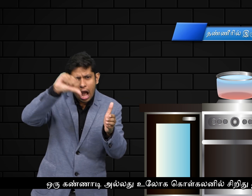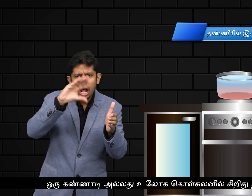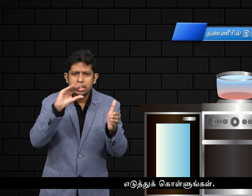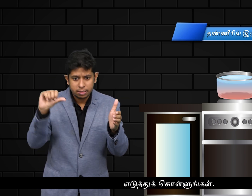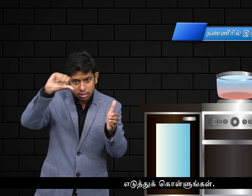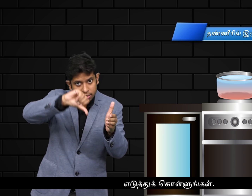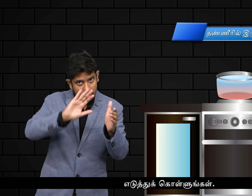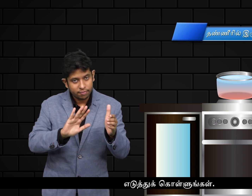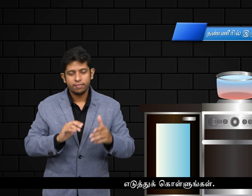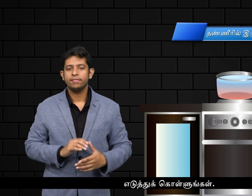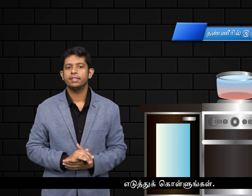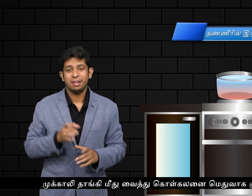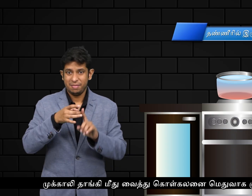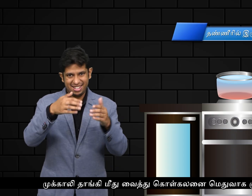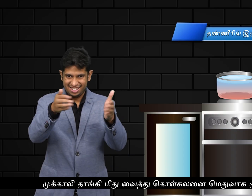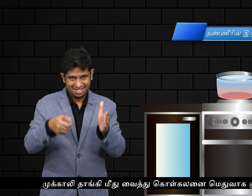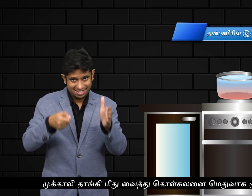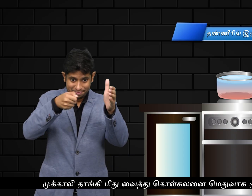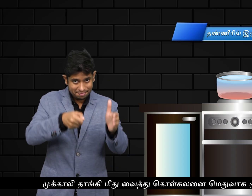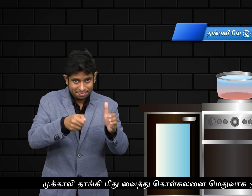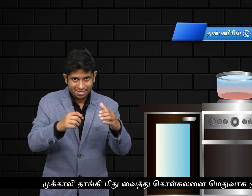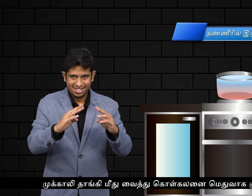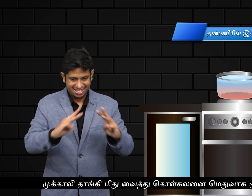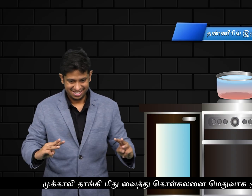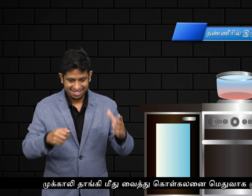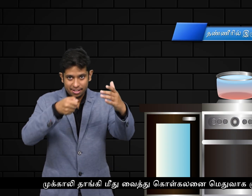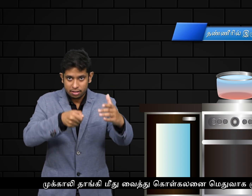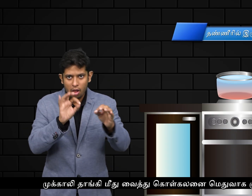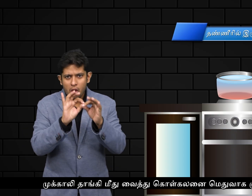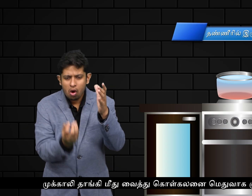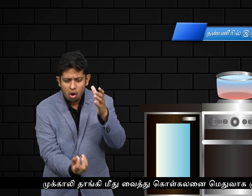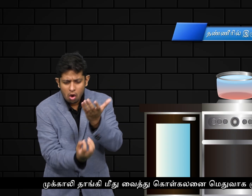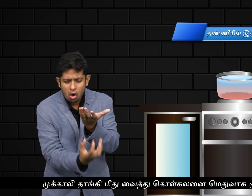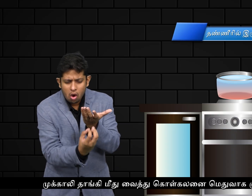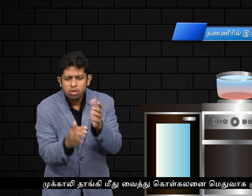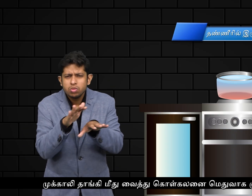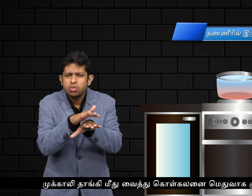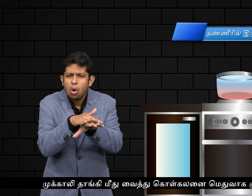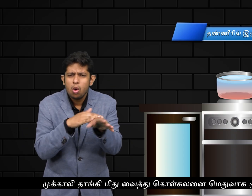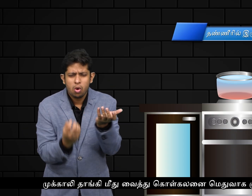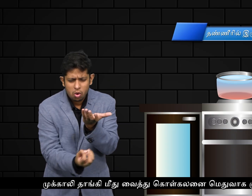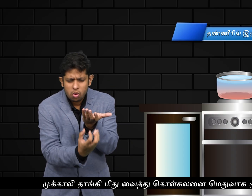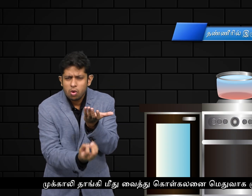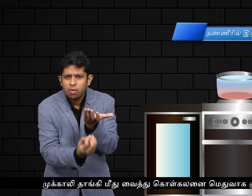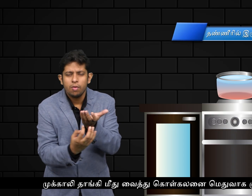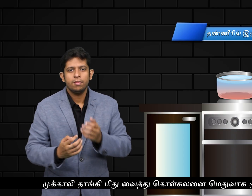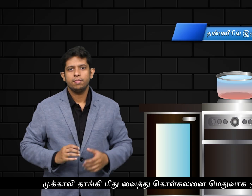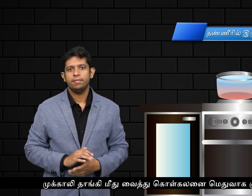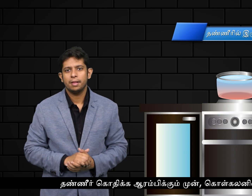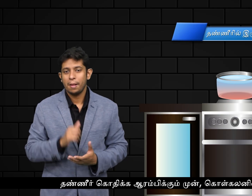தண்ணீரை எடுத்துக்கொள்ளுங்கள். முக்காலி தாங்கி மீது வைத்து கொள்கலனை மெதுவாக சூடாக்கவும்.